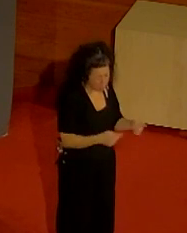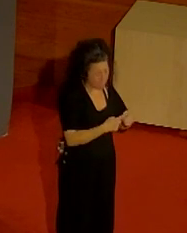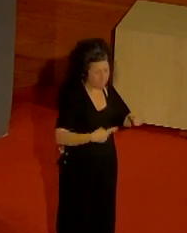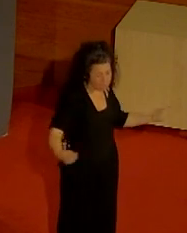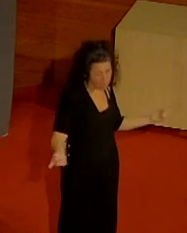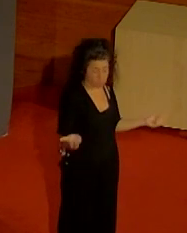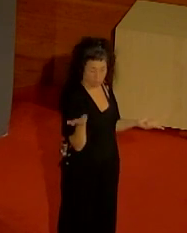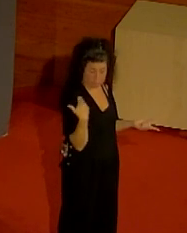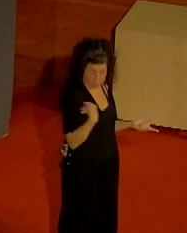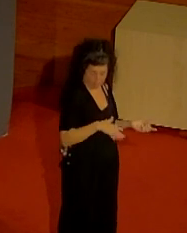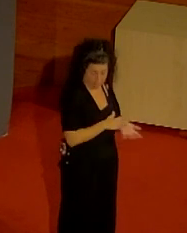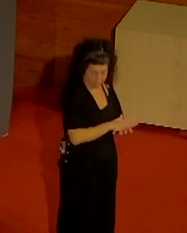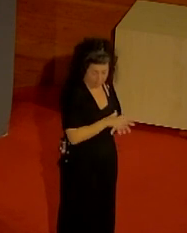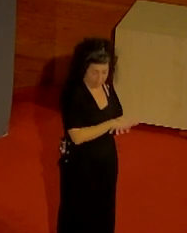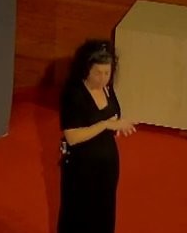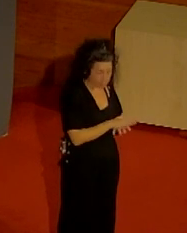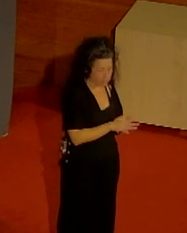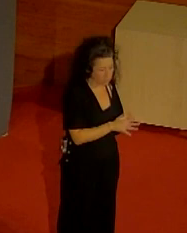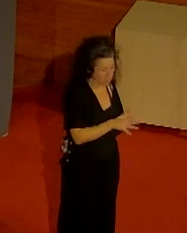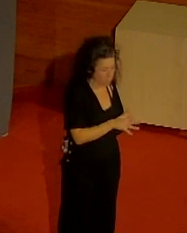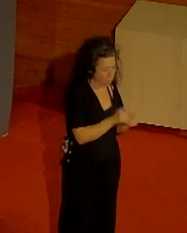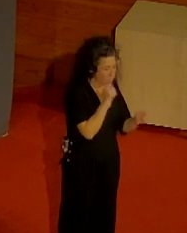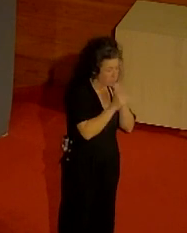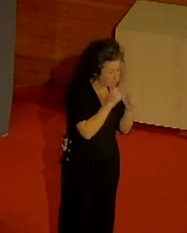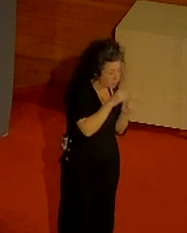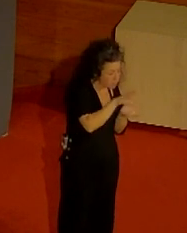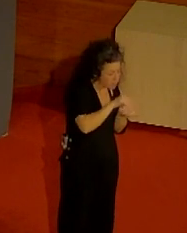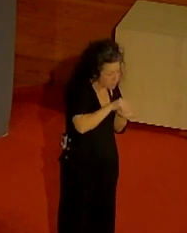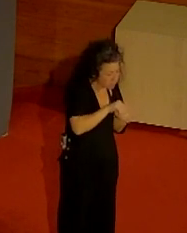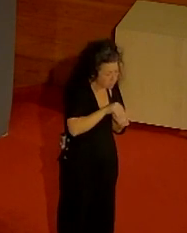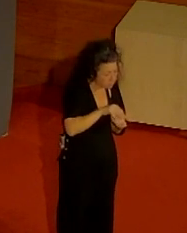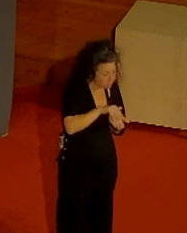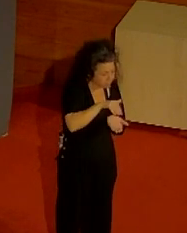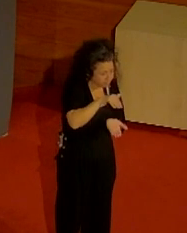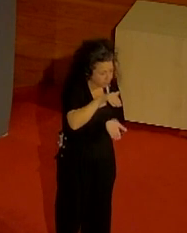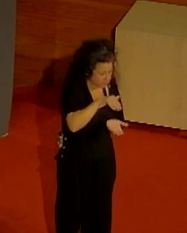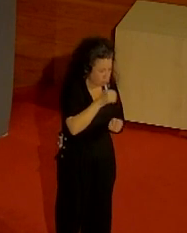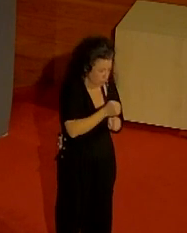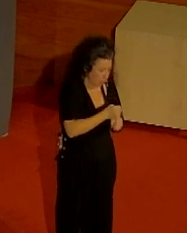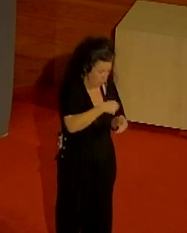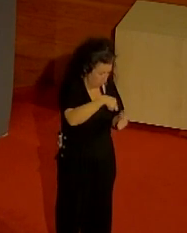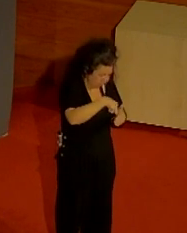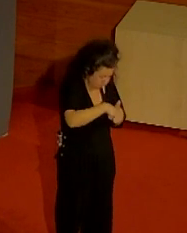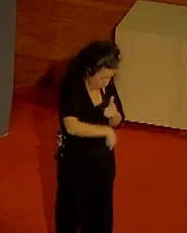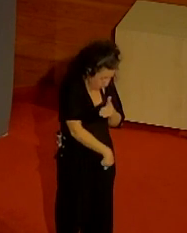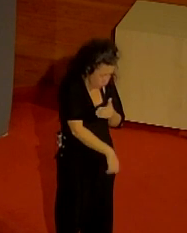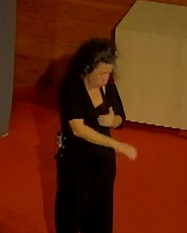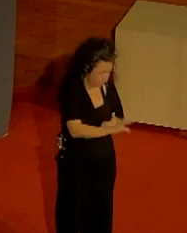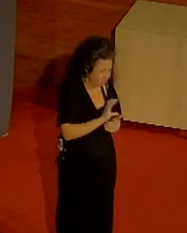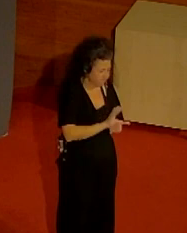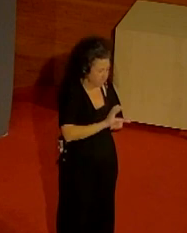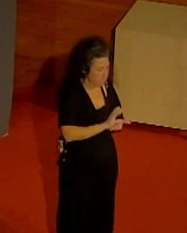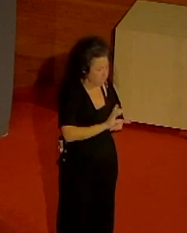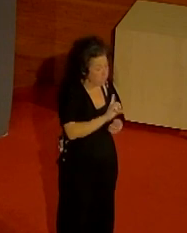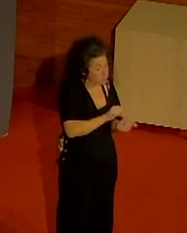que vas acumulando entrevistas y al final es un trabajo en profundidad. Y al final del verano volvimos a Barcelona, nosotros vivimos